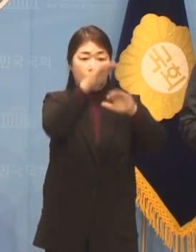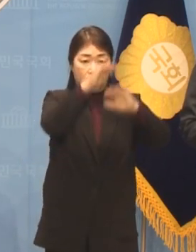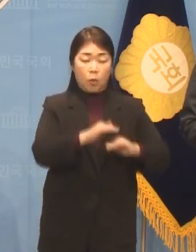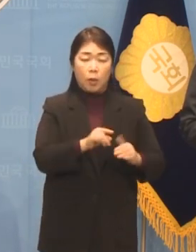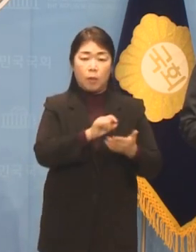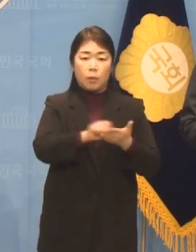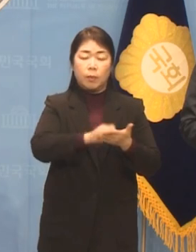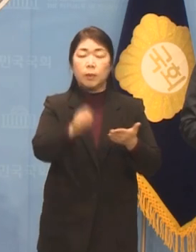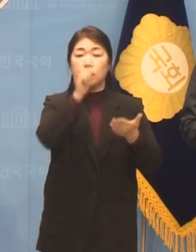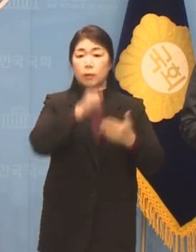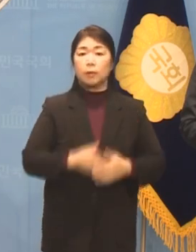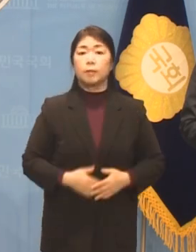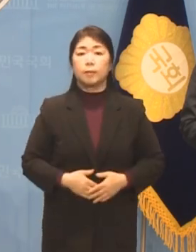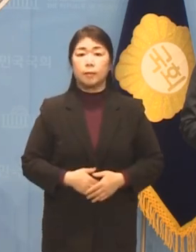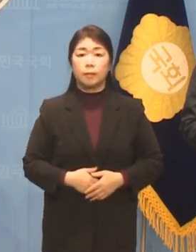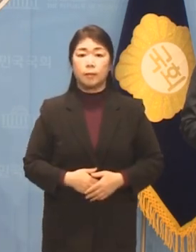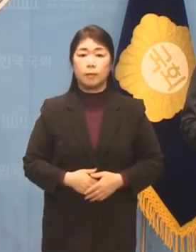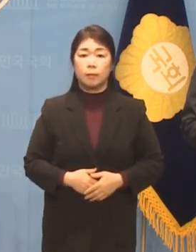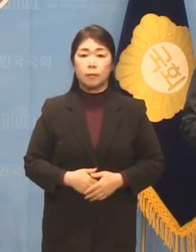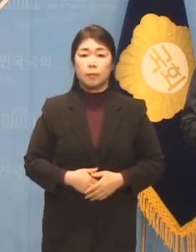있습니다.